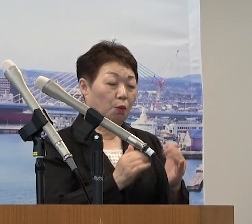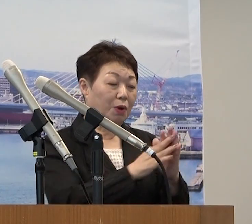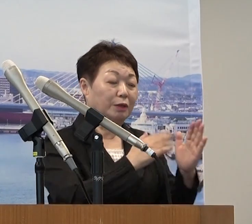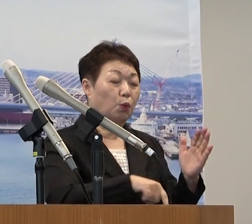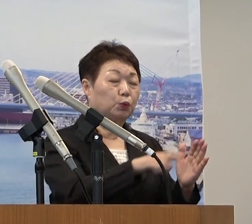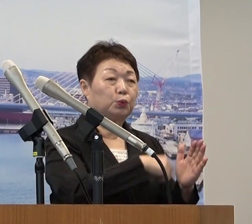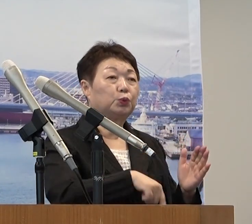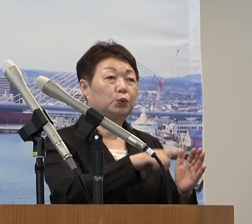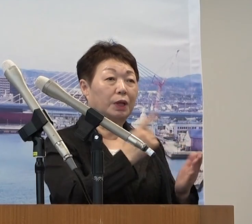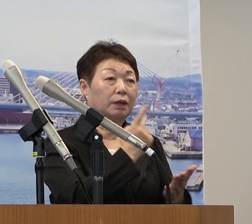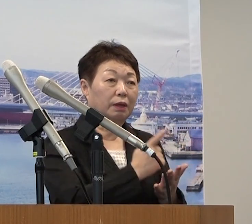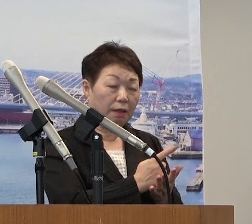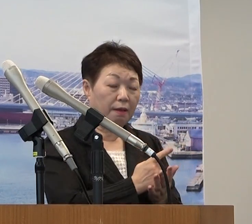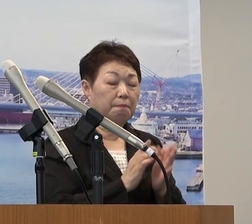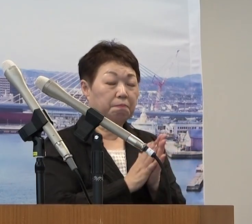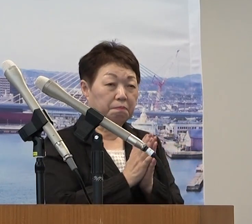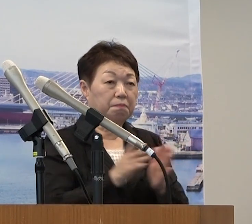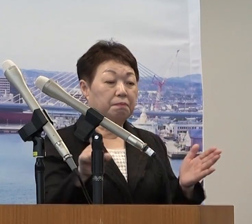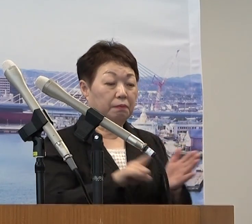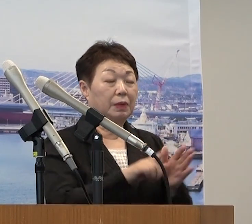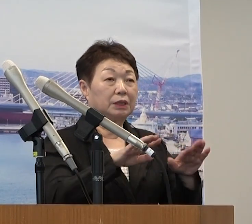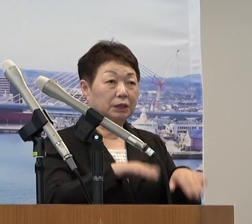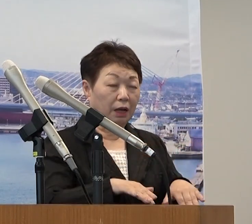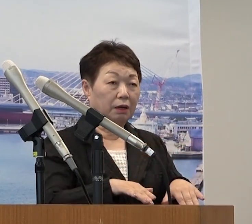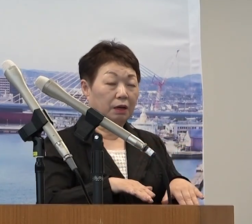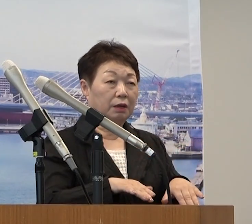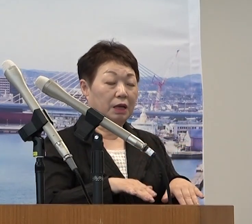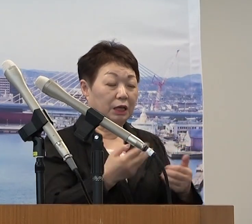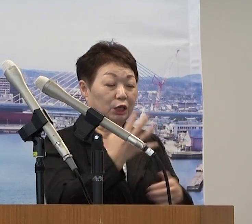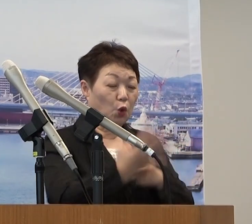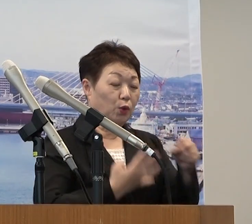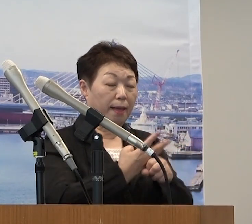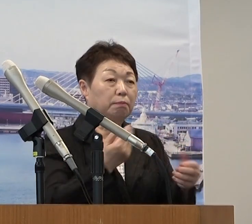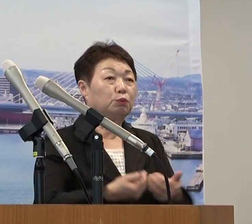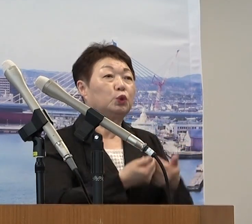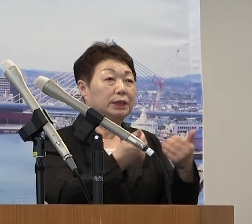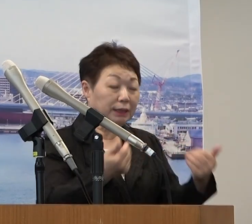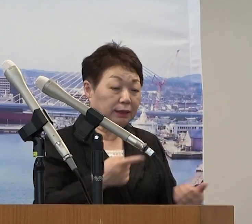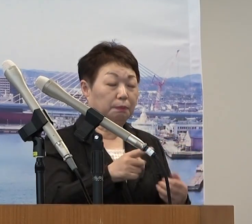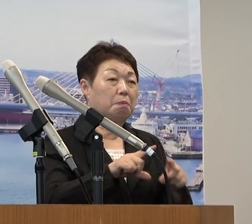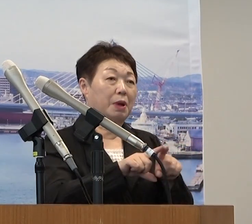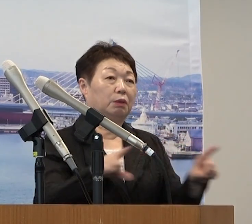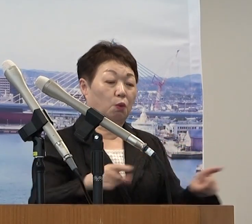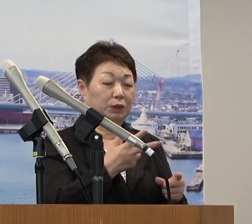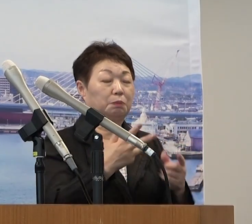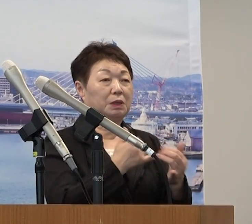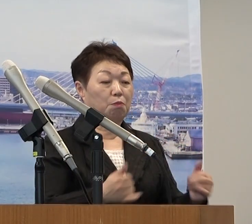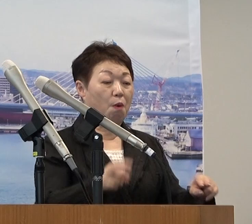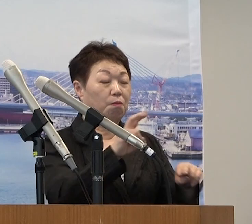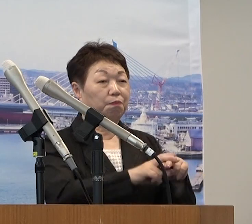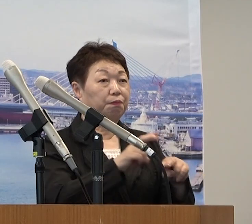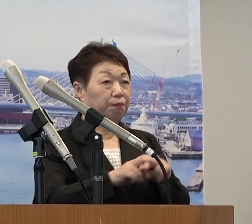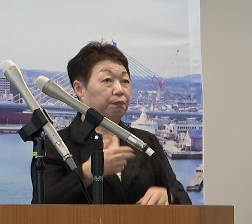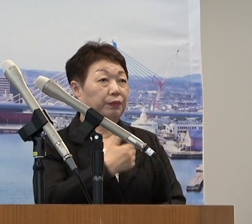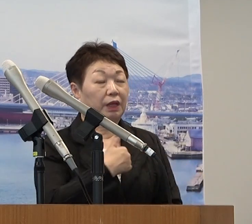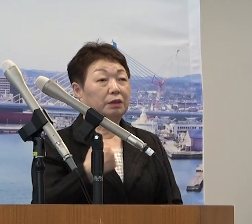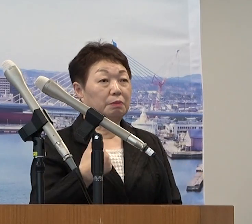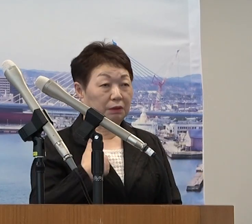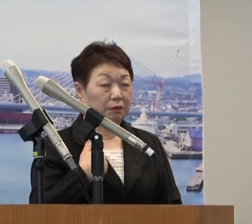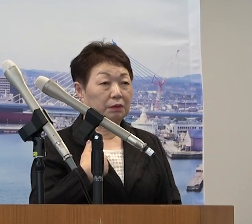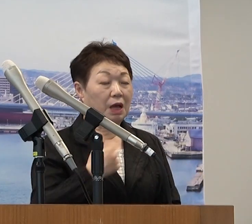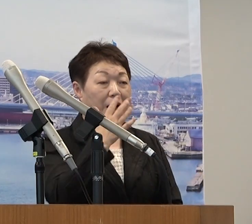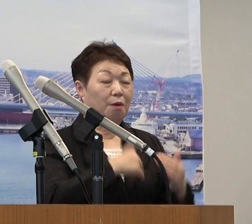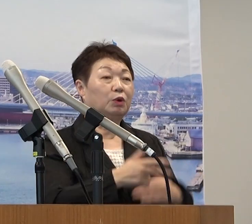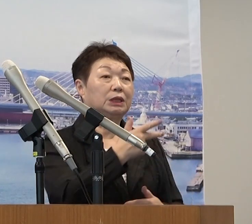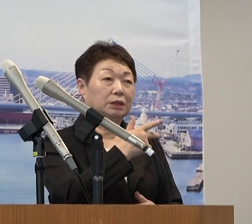者で執り行っておりましたが、今年度は4年ぶりに一般の市民の皆様も参加できることとし、